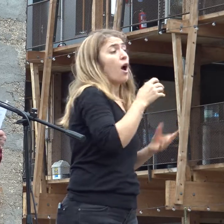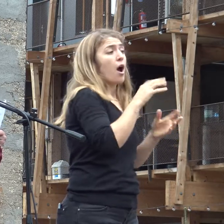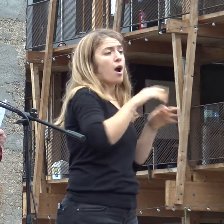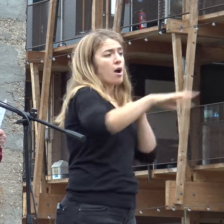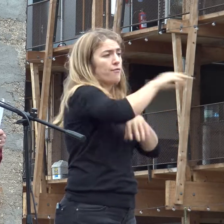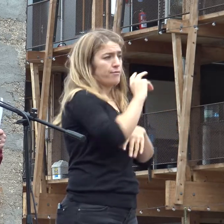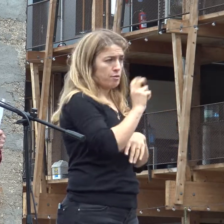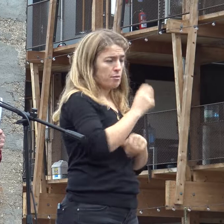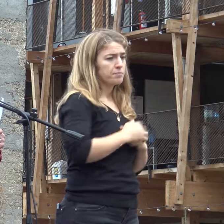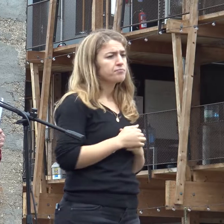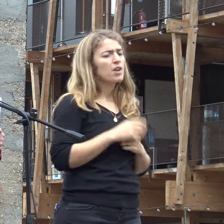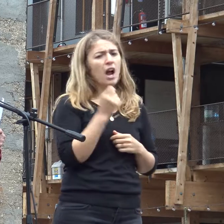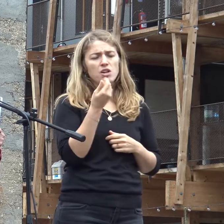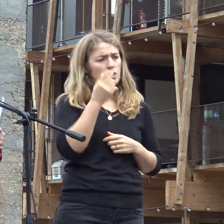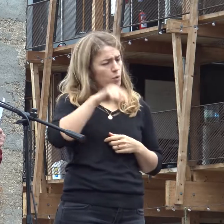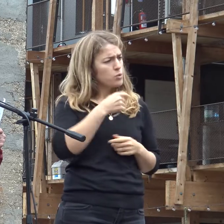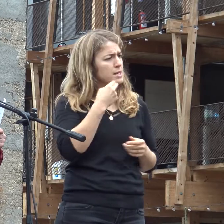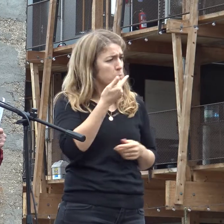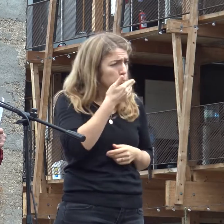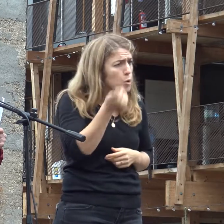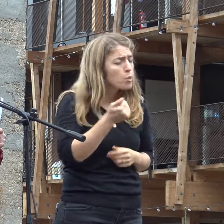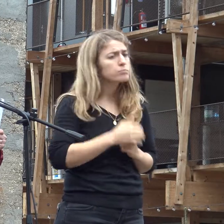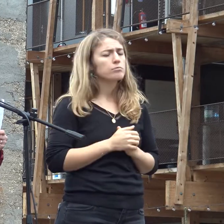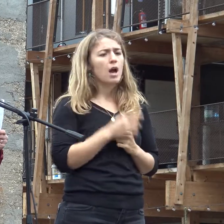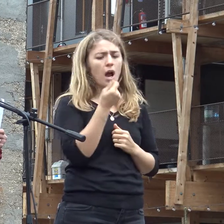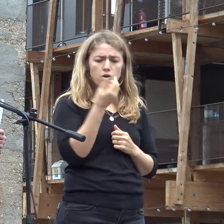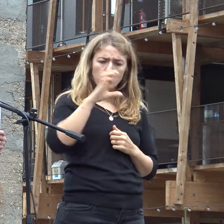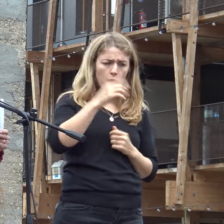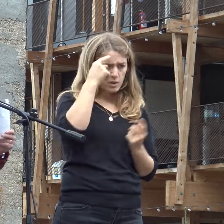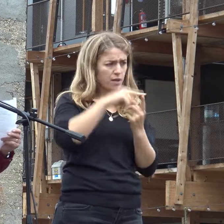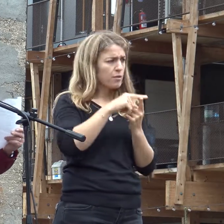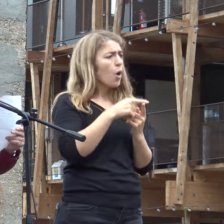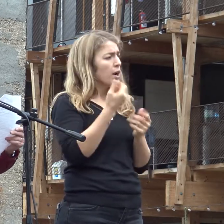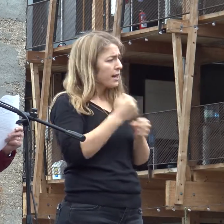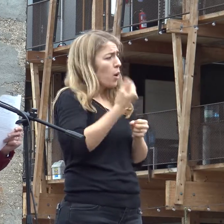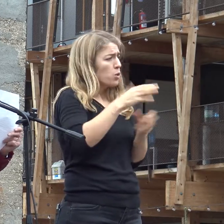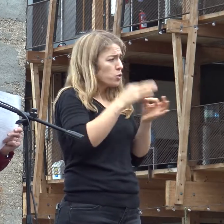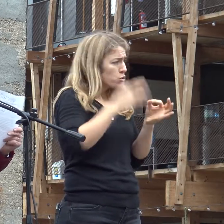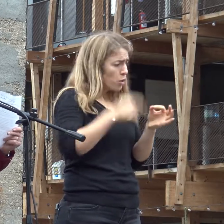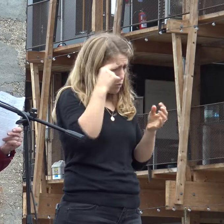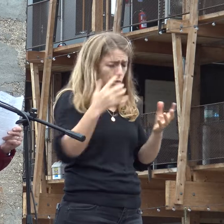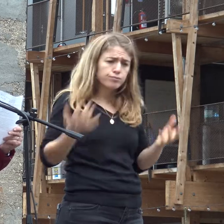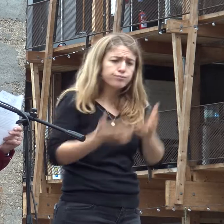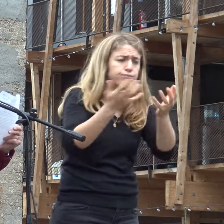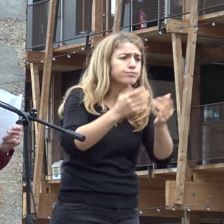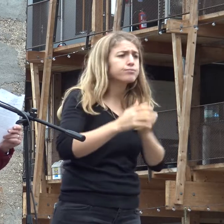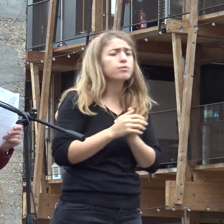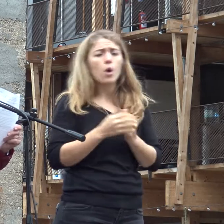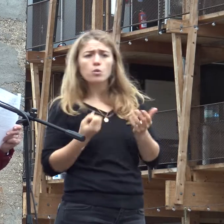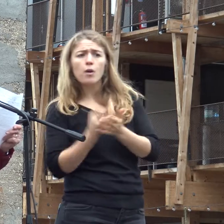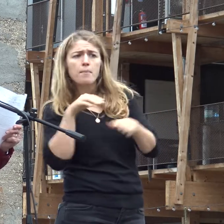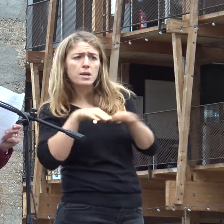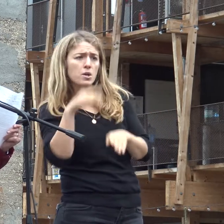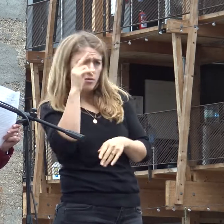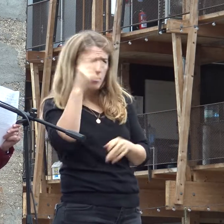doit être mieux employé. Il doit servir à soutenir et développer des alternatives pour faire émerger des nouveaux modes